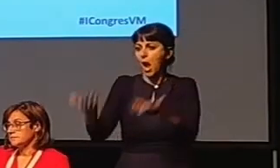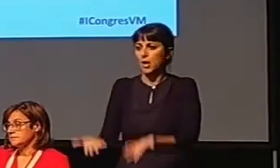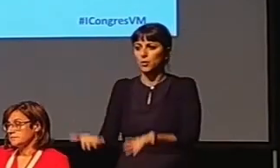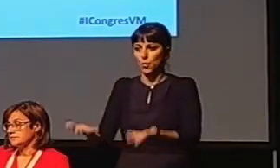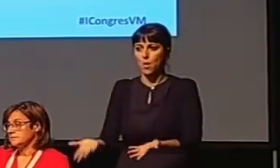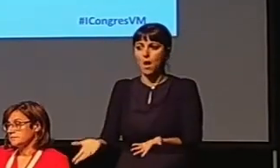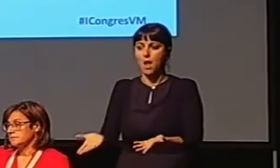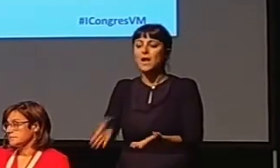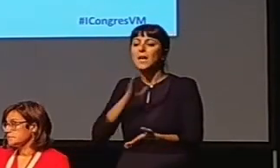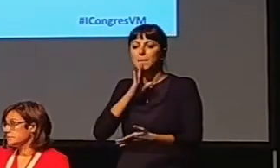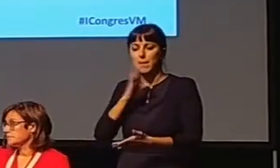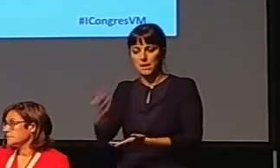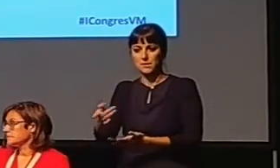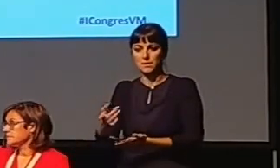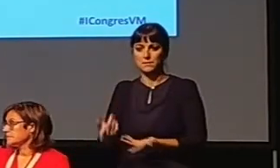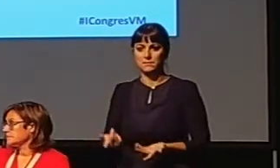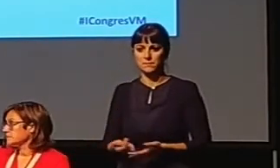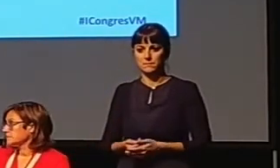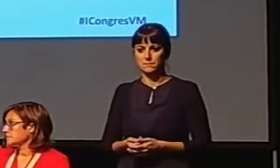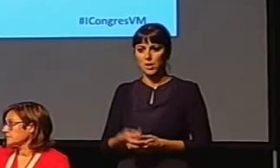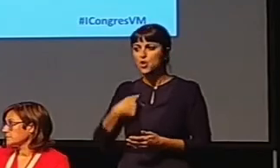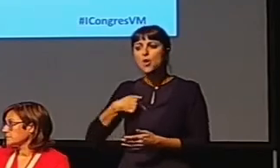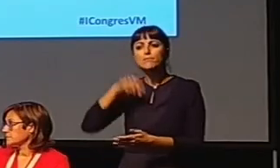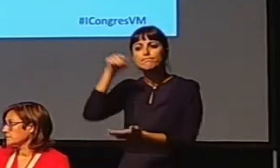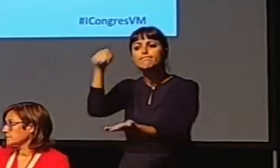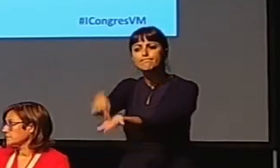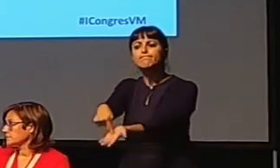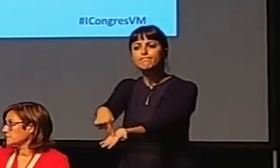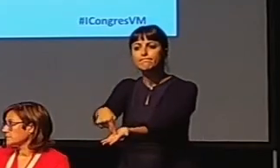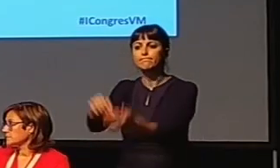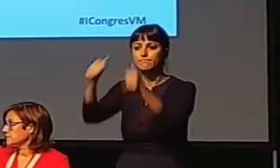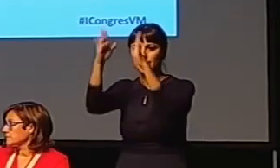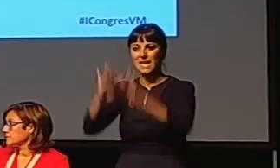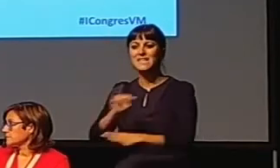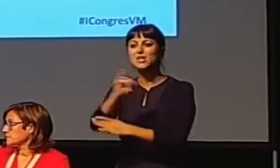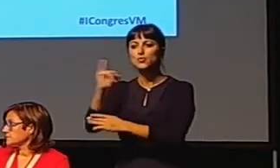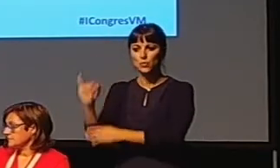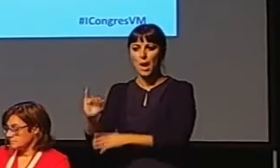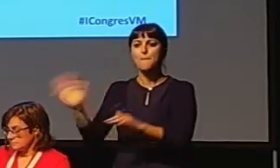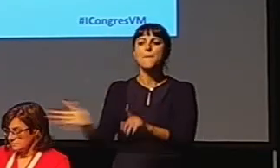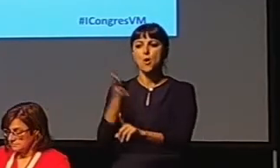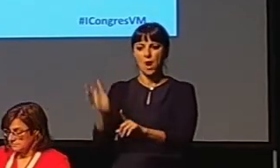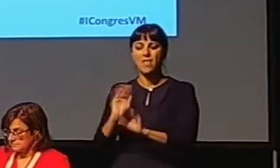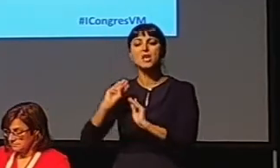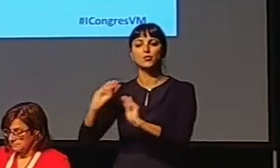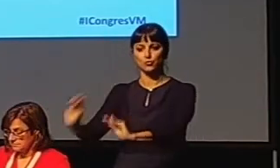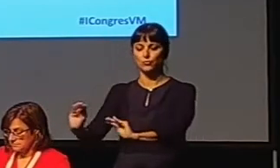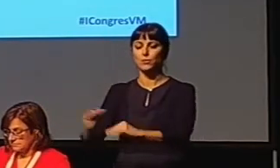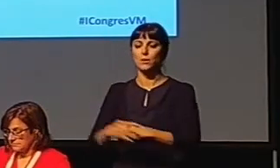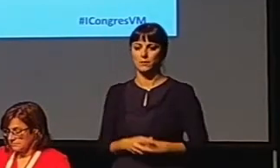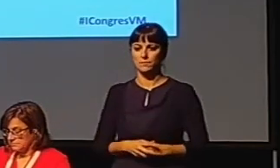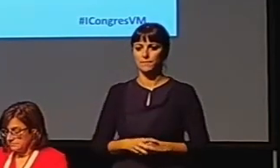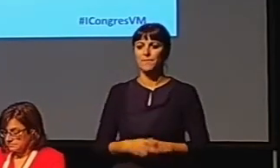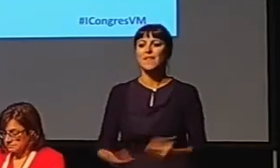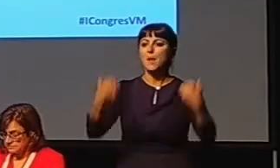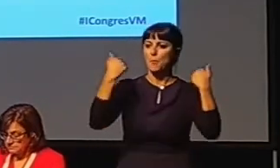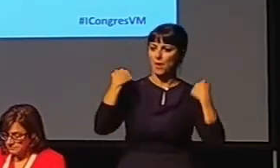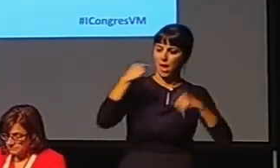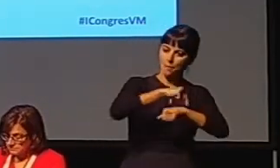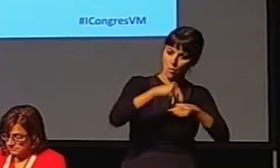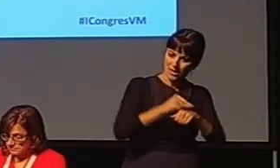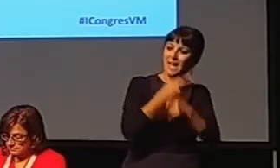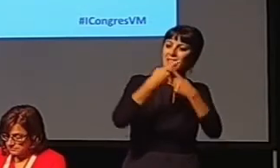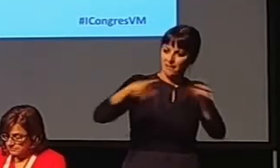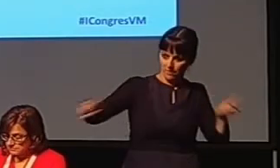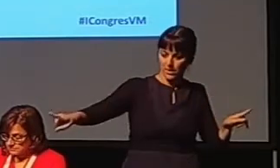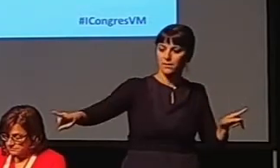el que estic senyalant és precisament el tema de la violència institucional. Vale? La responsabilitat política és una altra qüestió,